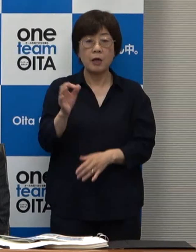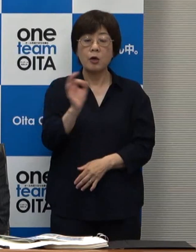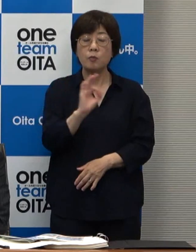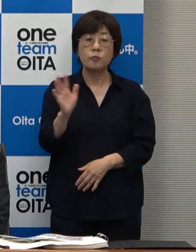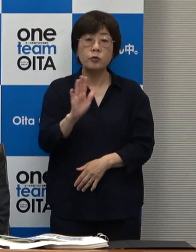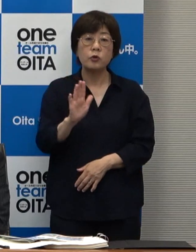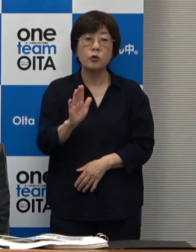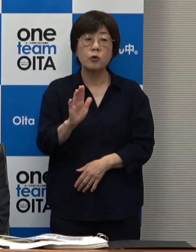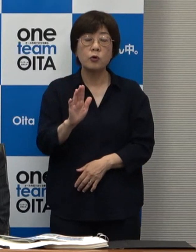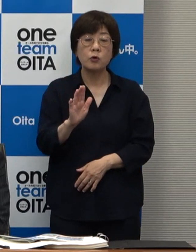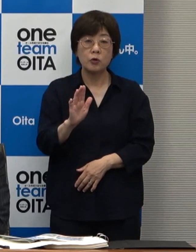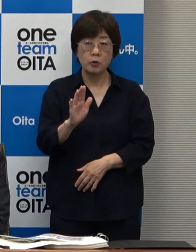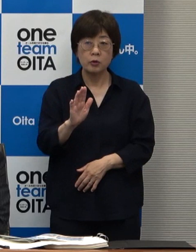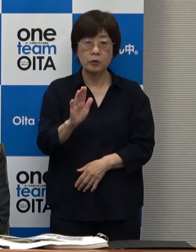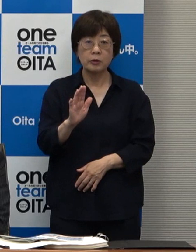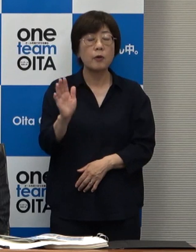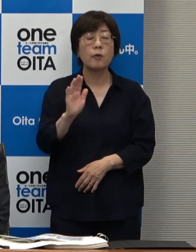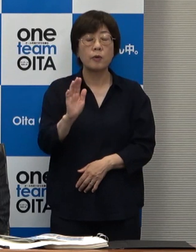ておりませんでした、